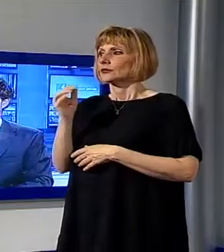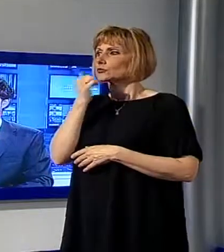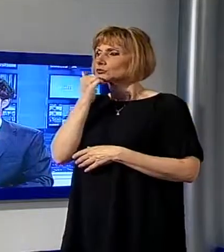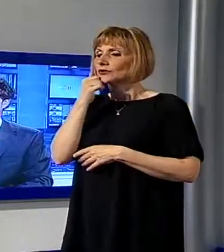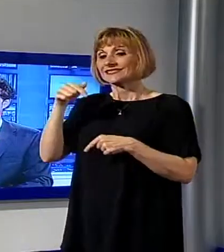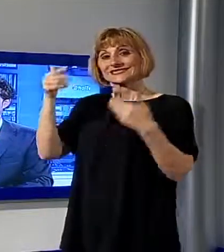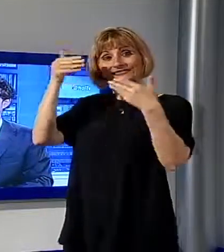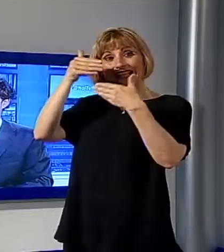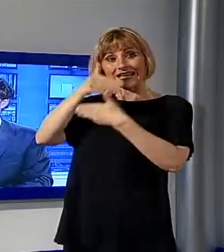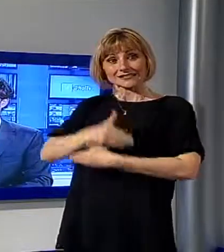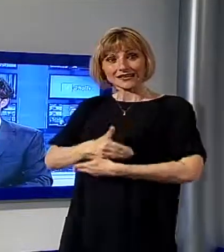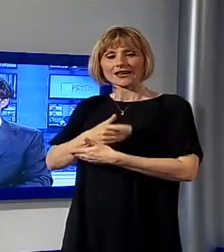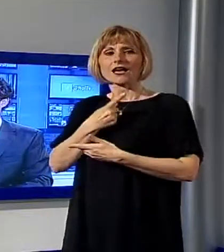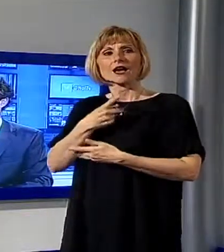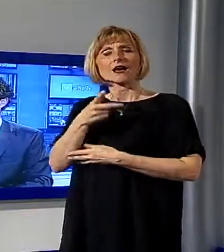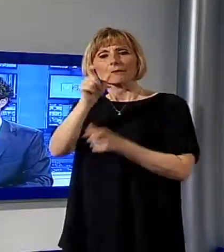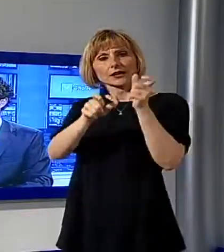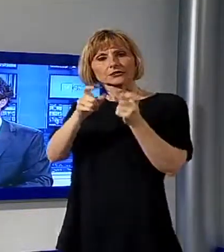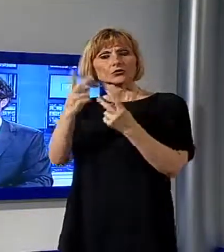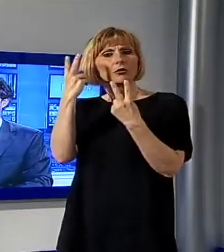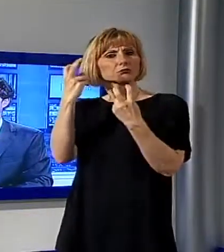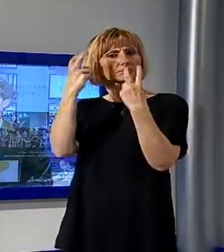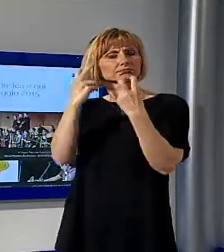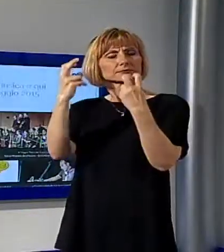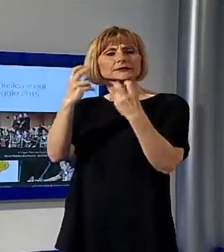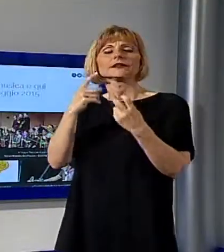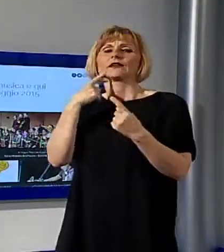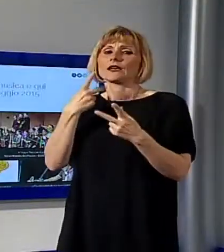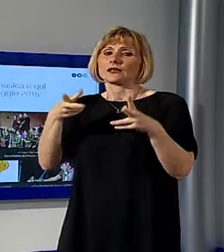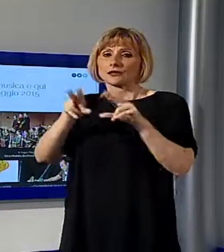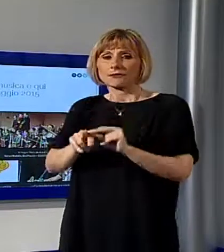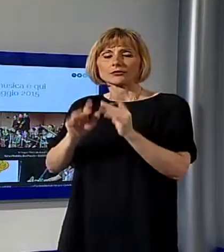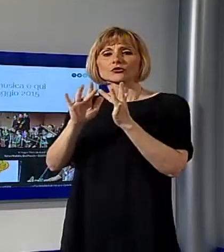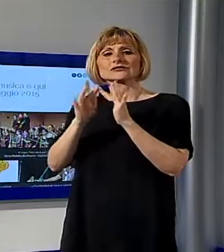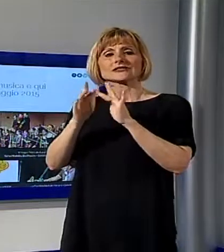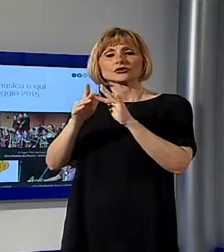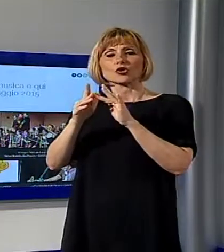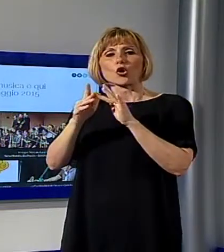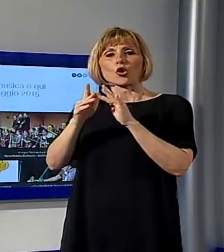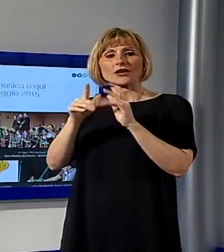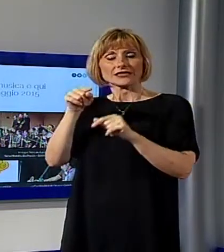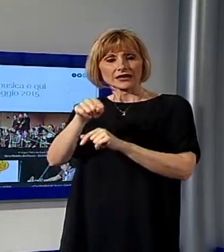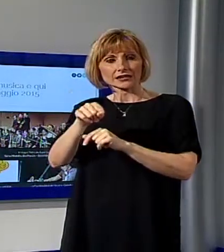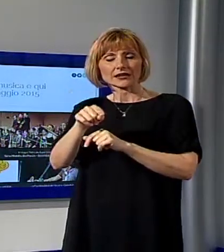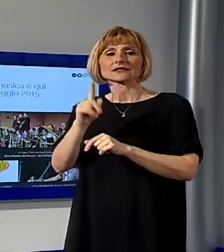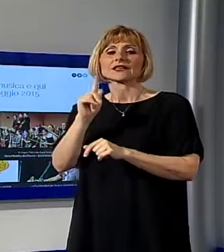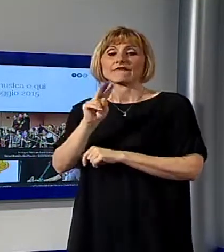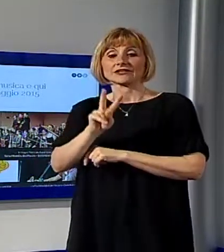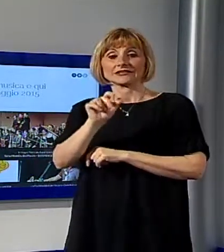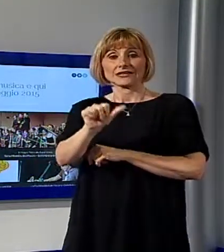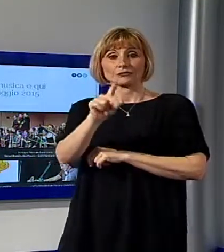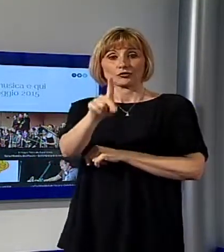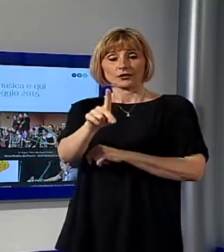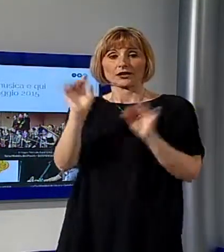Se questa sera stiamo incuriosendo qualcuno, il riferimento è il sito internet, e poi comunque se arrivano a Lucca venerdì, sabato,